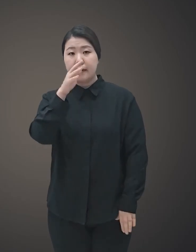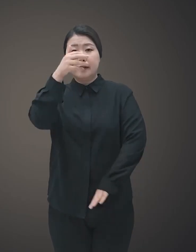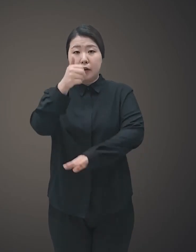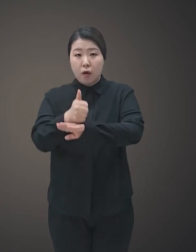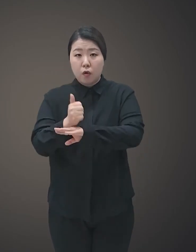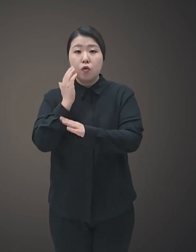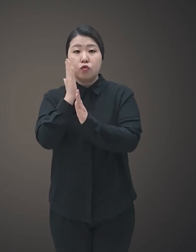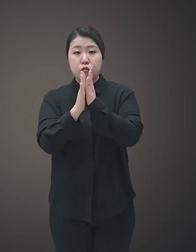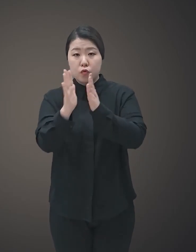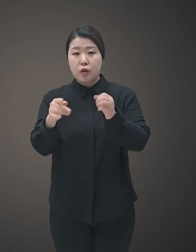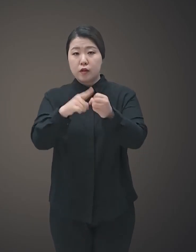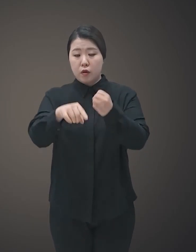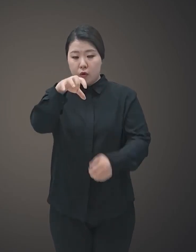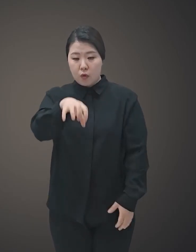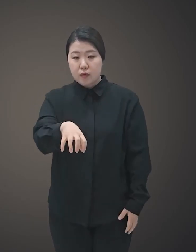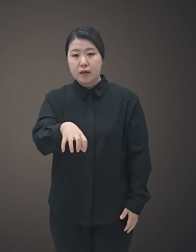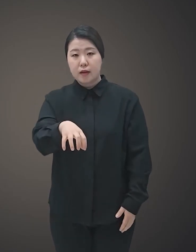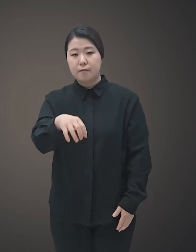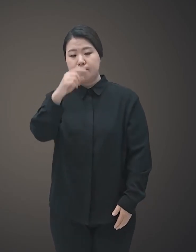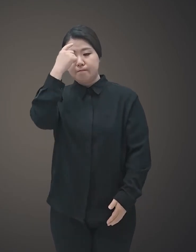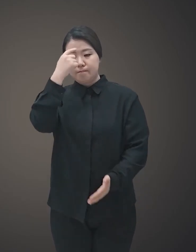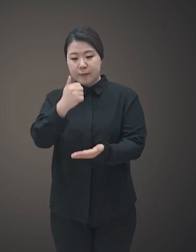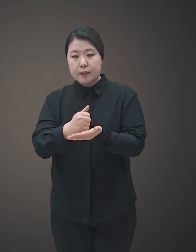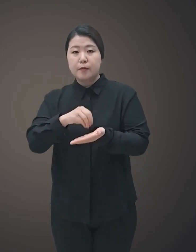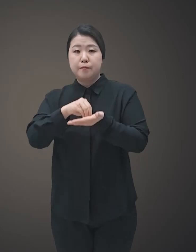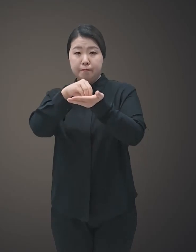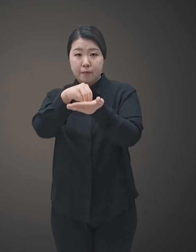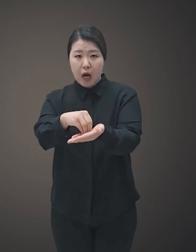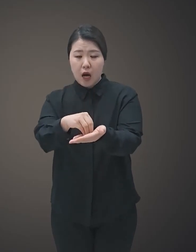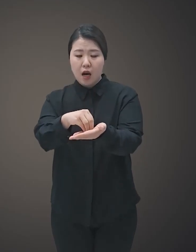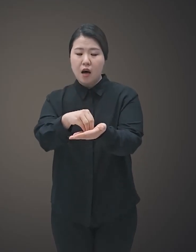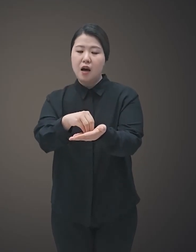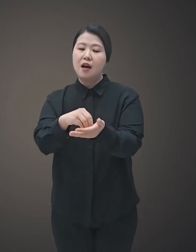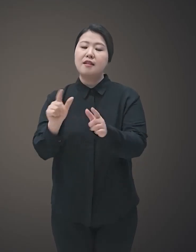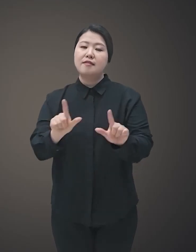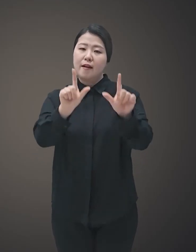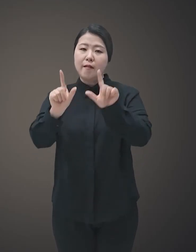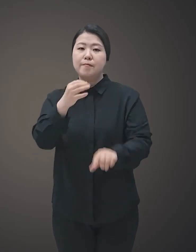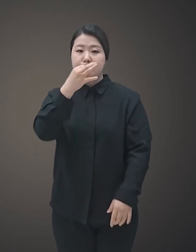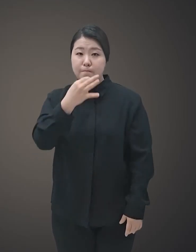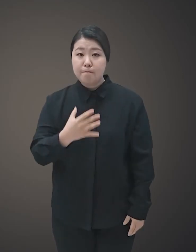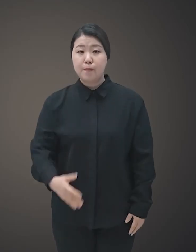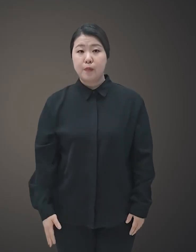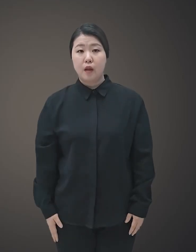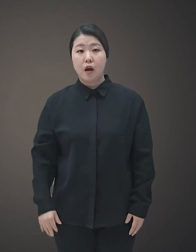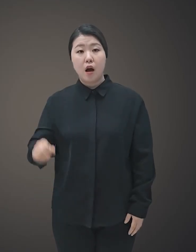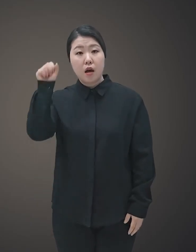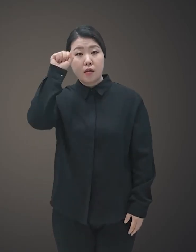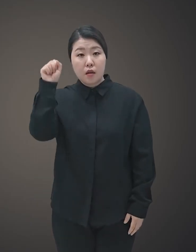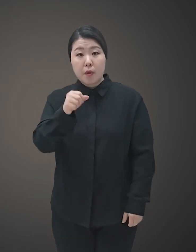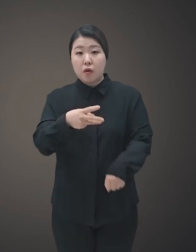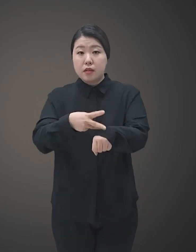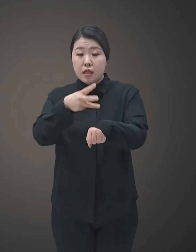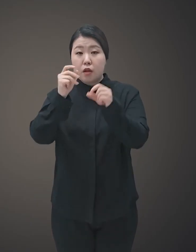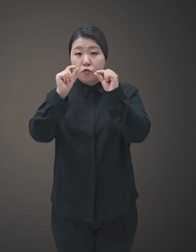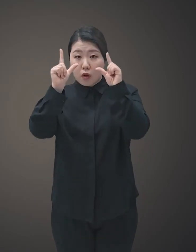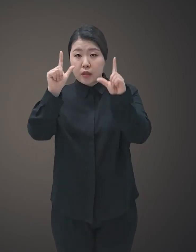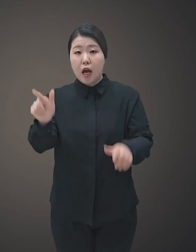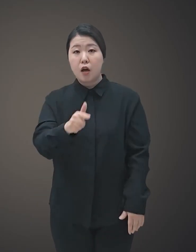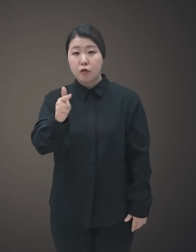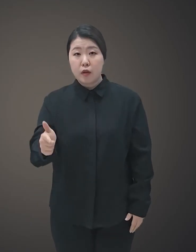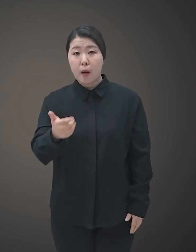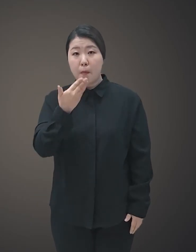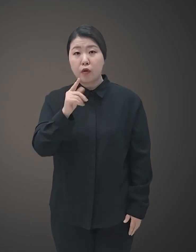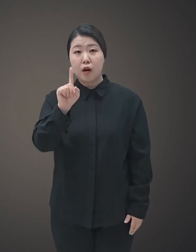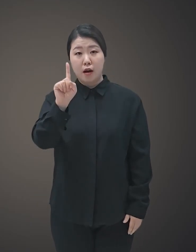끝에 숲속 사원의 승려가 된 이유입니다. 쉽지는 않았습니다. 새벽 3시에 일어나 하루 한